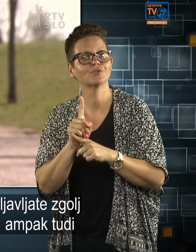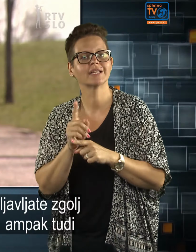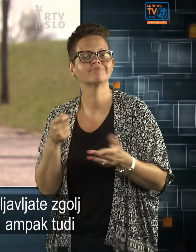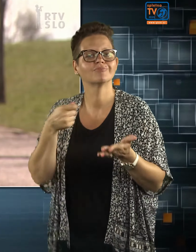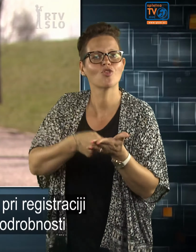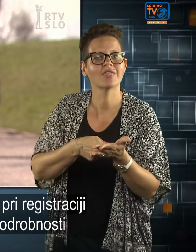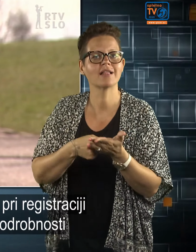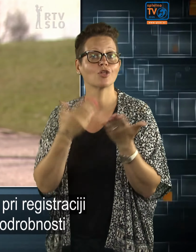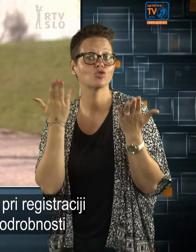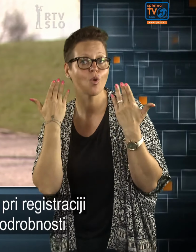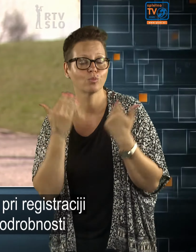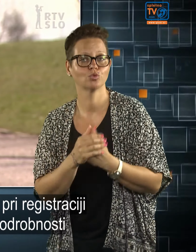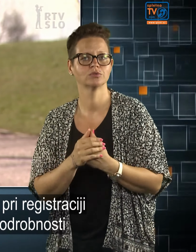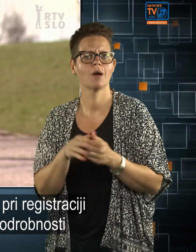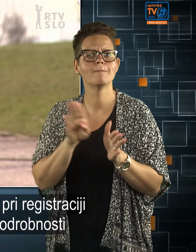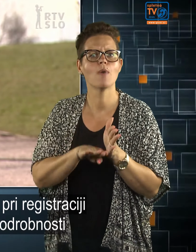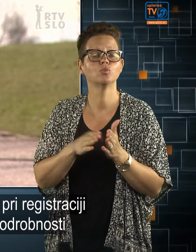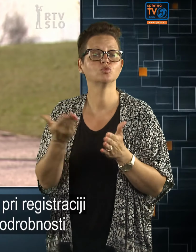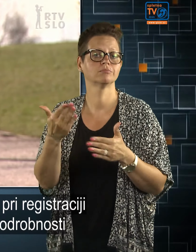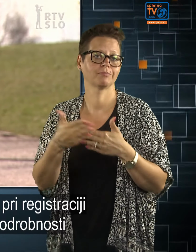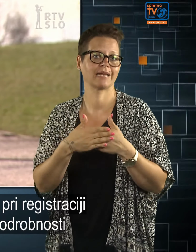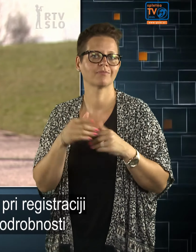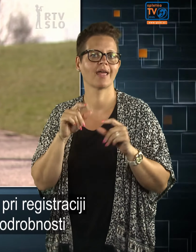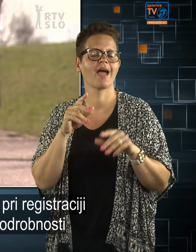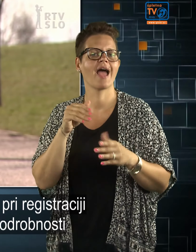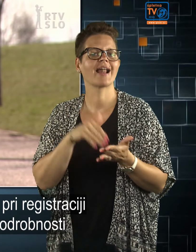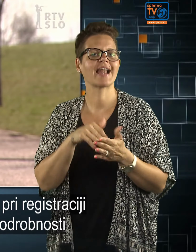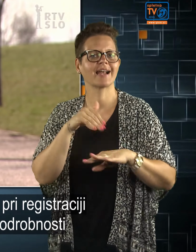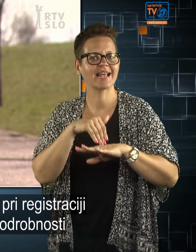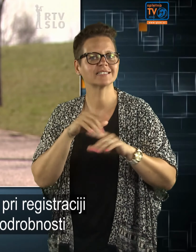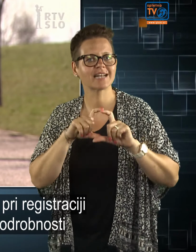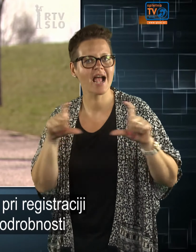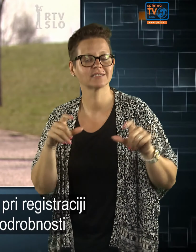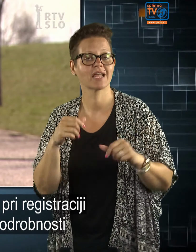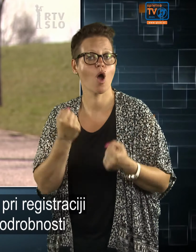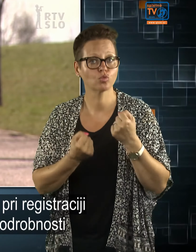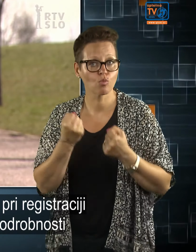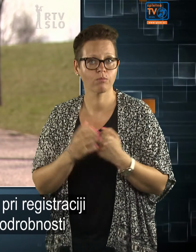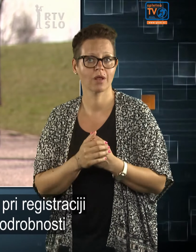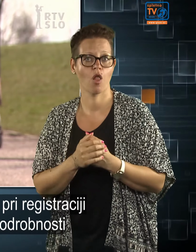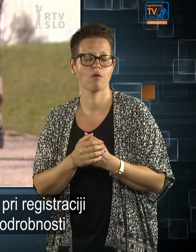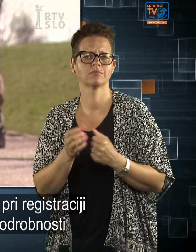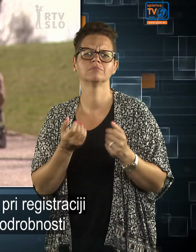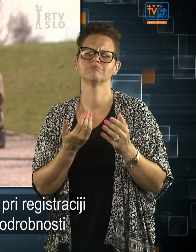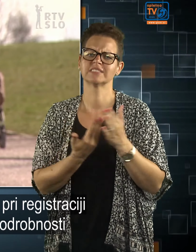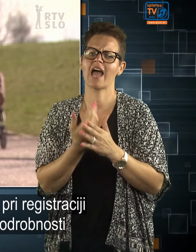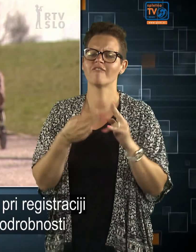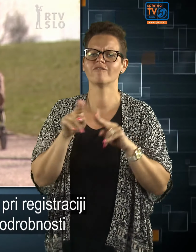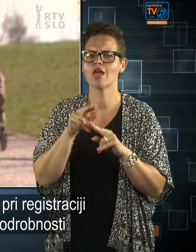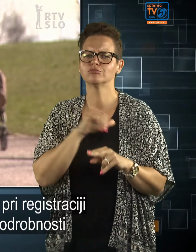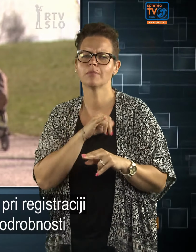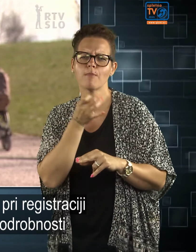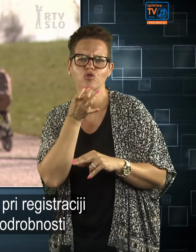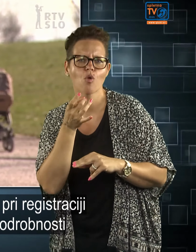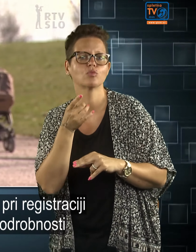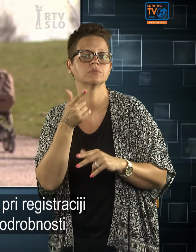tudi dodaten dopust, popust pri registraciji avtomobila. Za več podrobnosti pa se lahko pozanimate